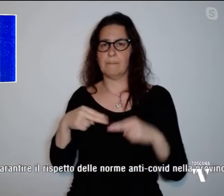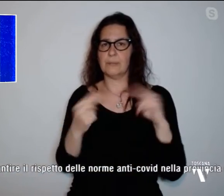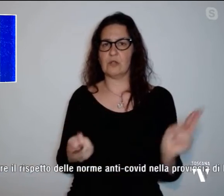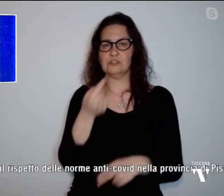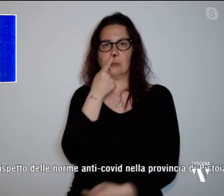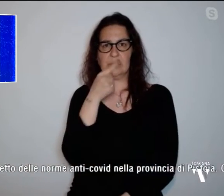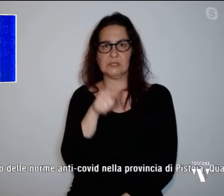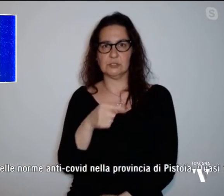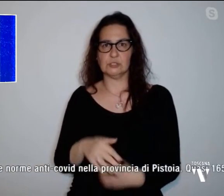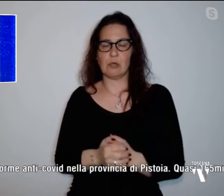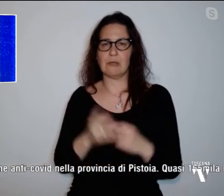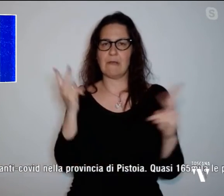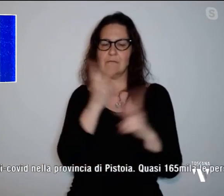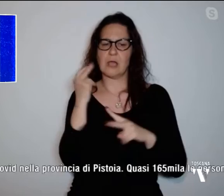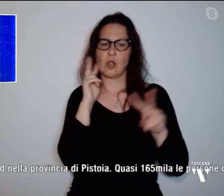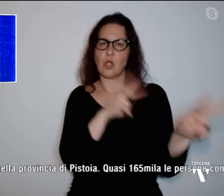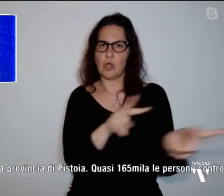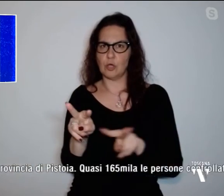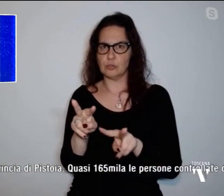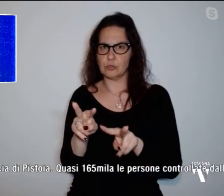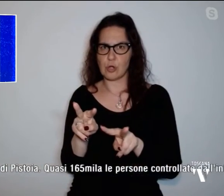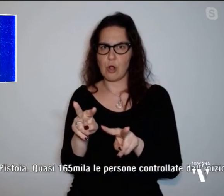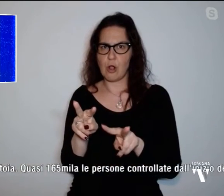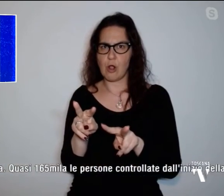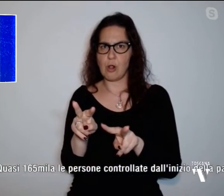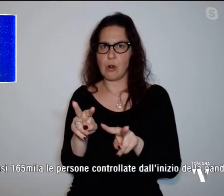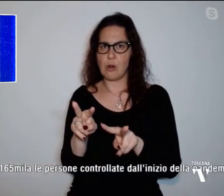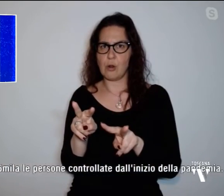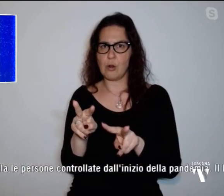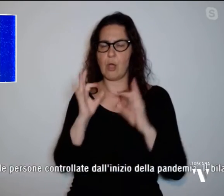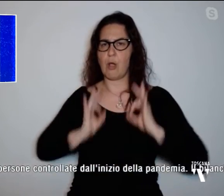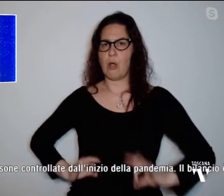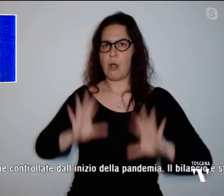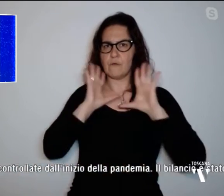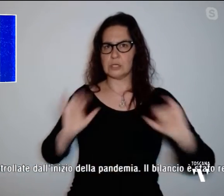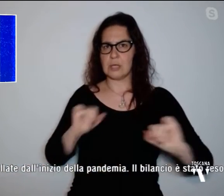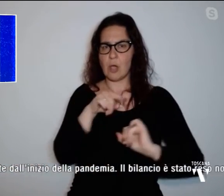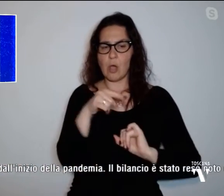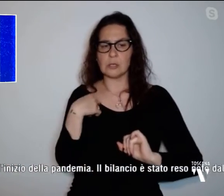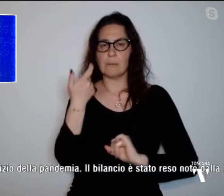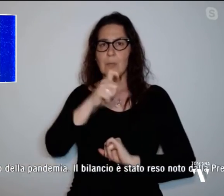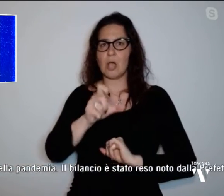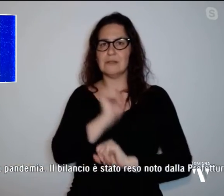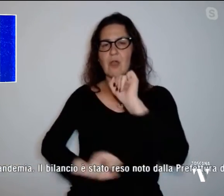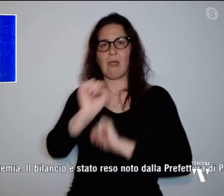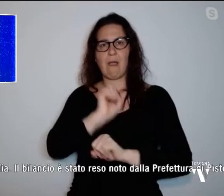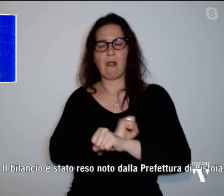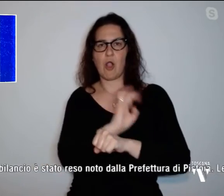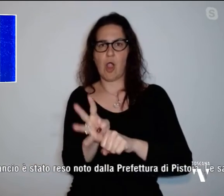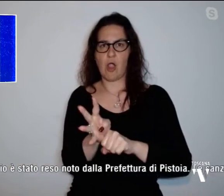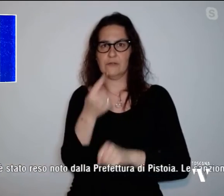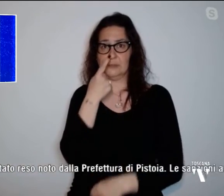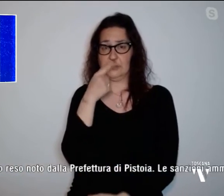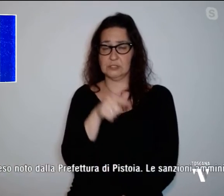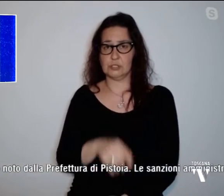dell'ordine impegnate a garantire il rispetto delle norme anti-Covid nella provincia di Pistoia, quasi